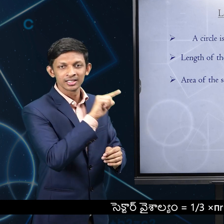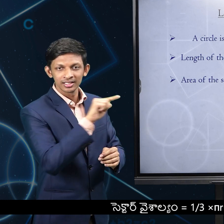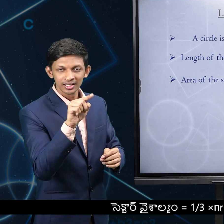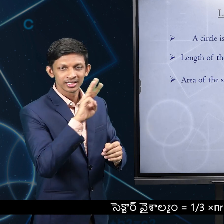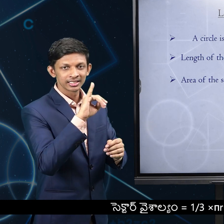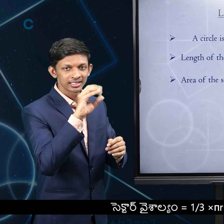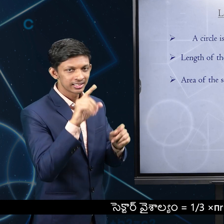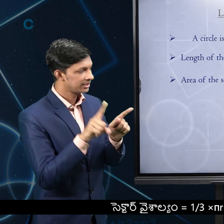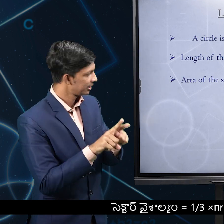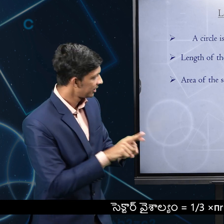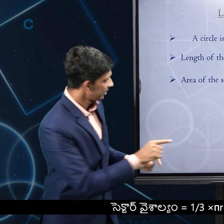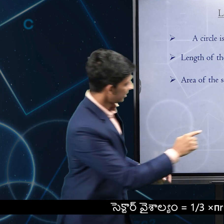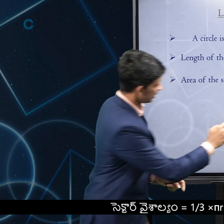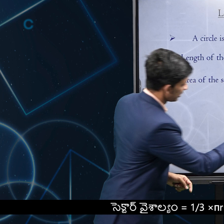πr² ఈజ్ ఈక్వల్ టు